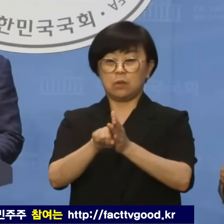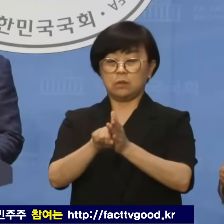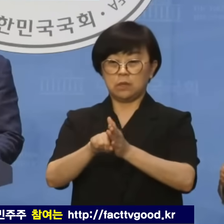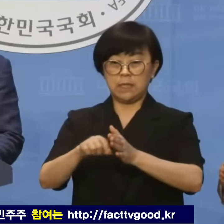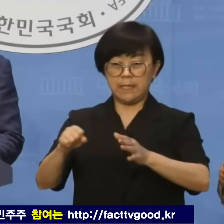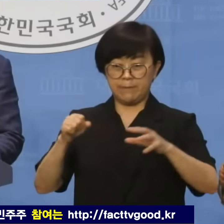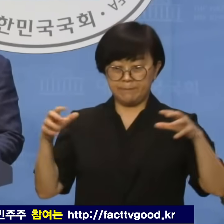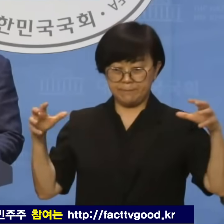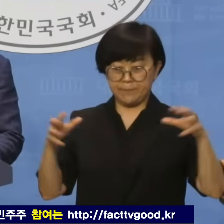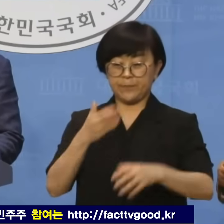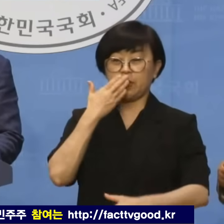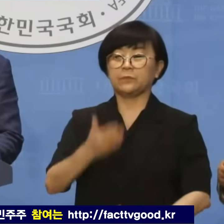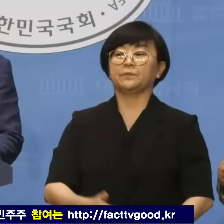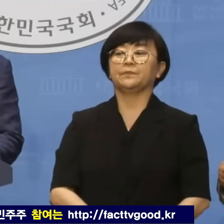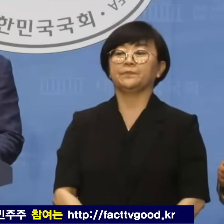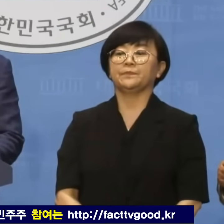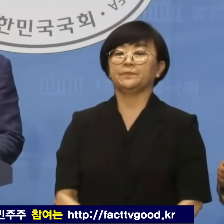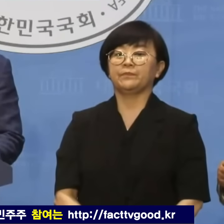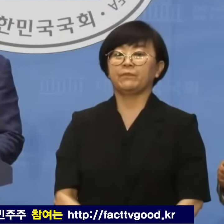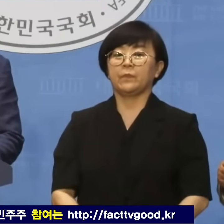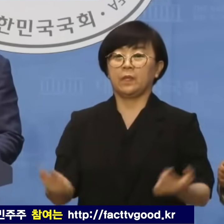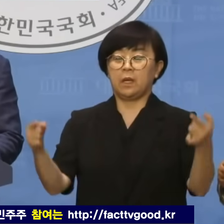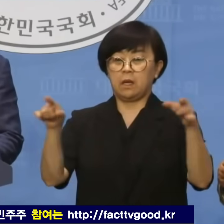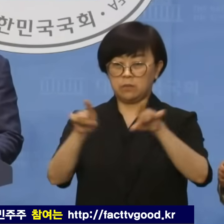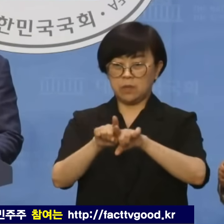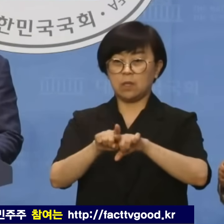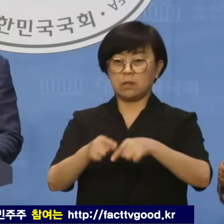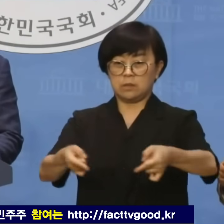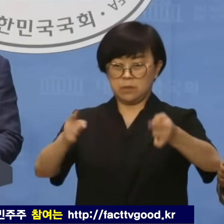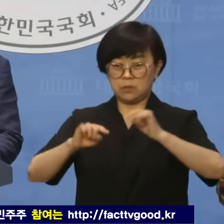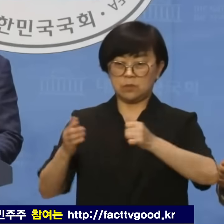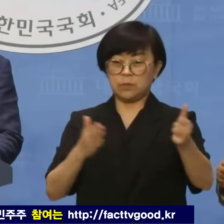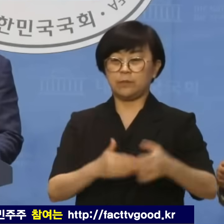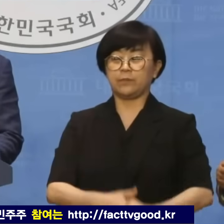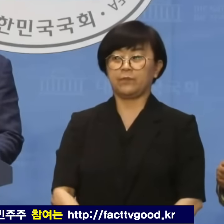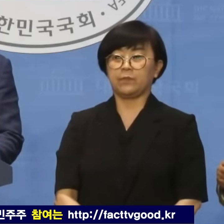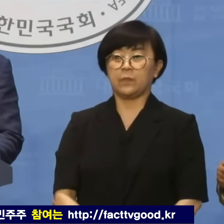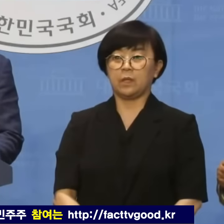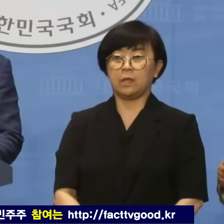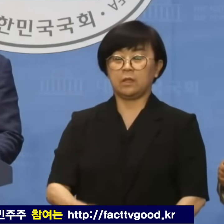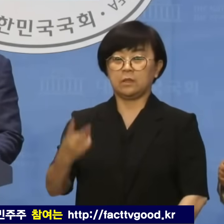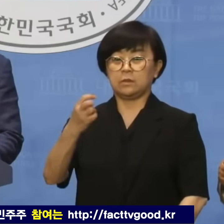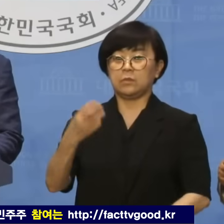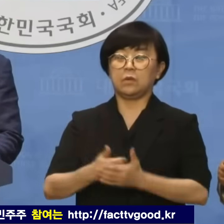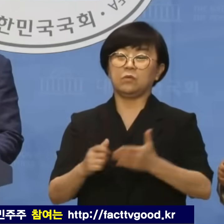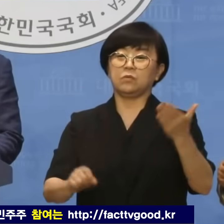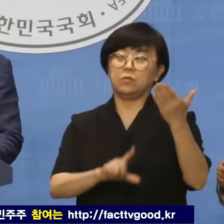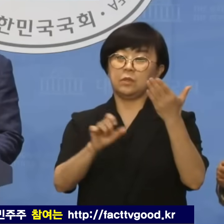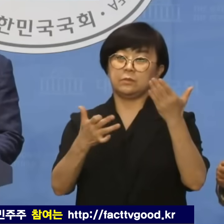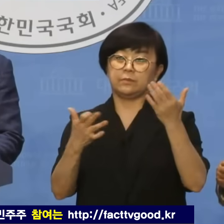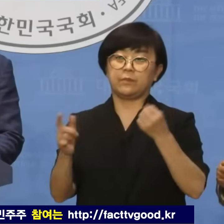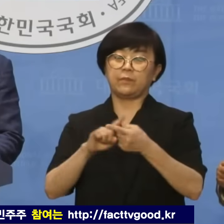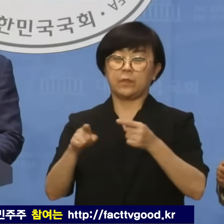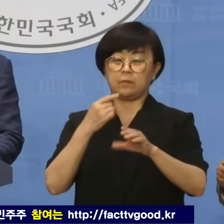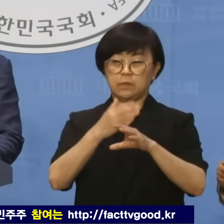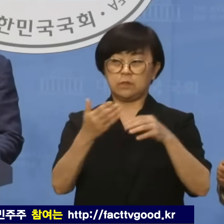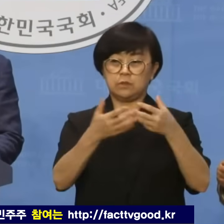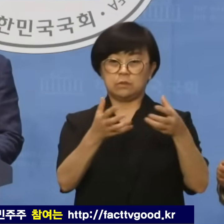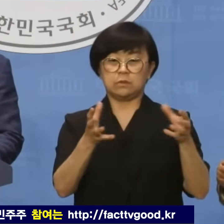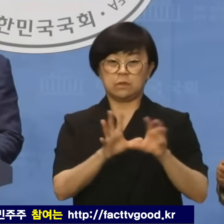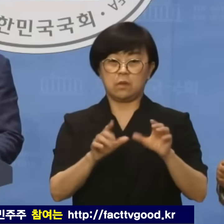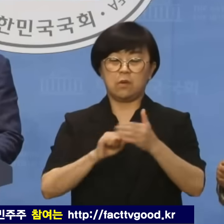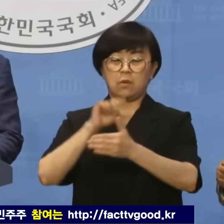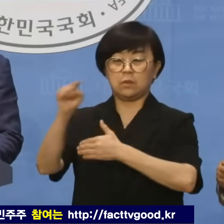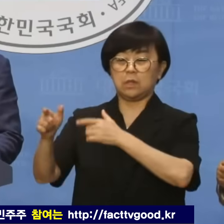총력을 다할 것입니다. 함께 해주시기 바랍니다. 2023년 9월 18일 더불어민주당